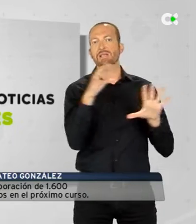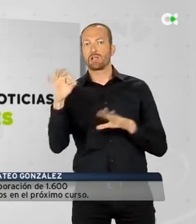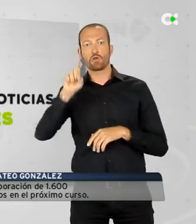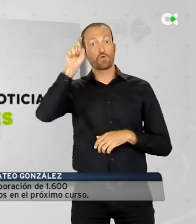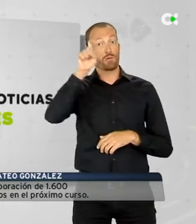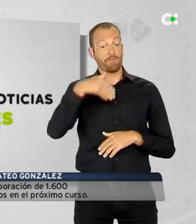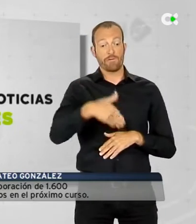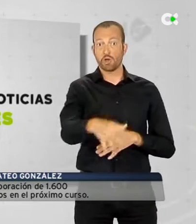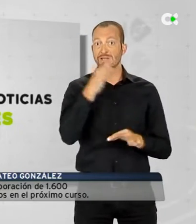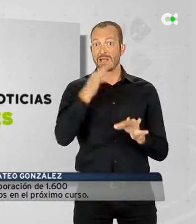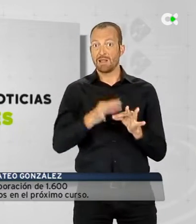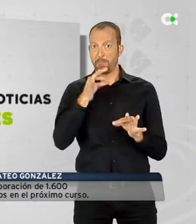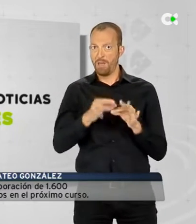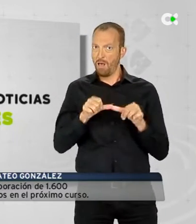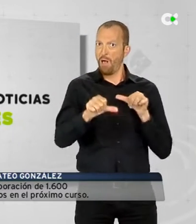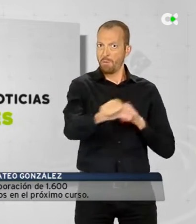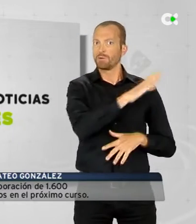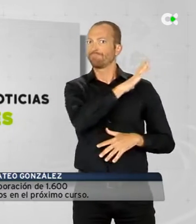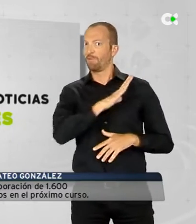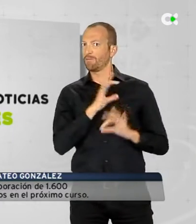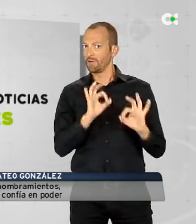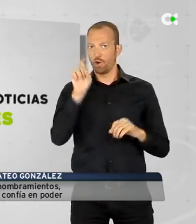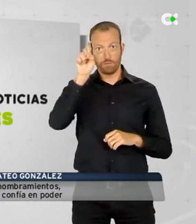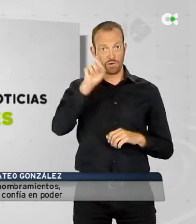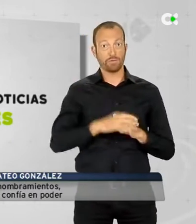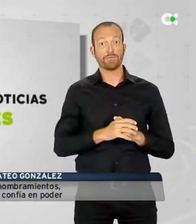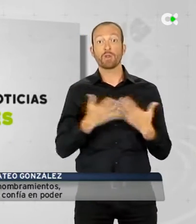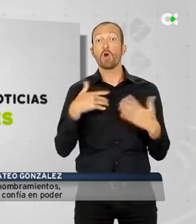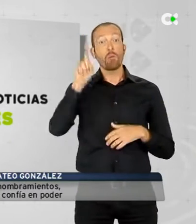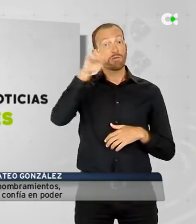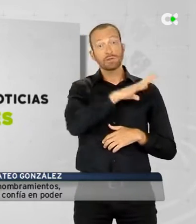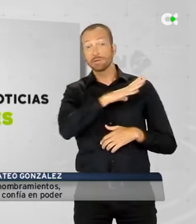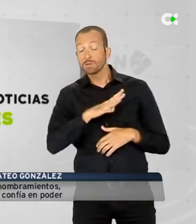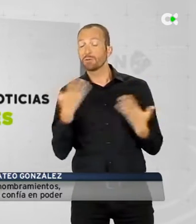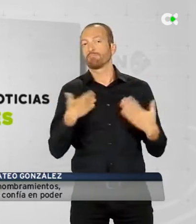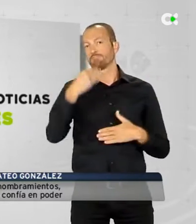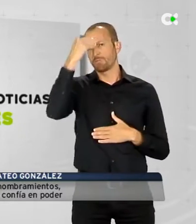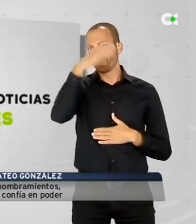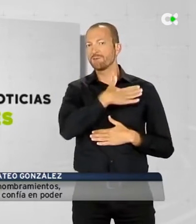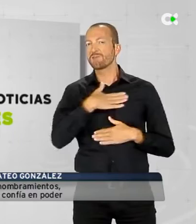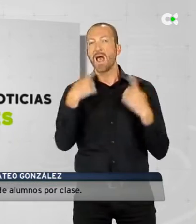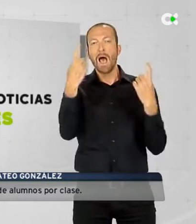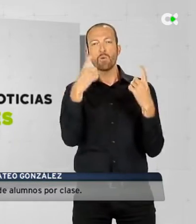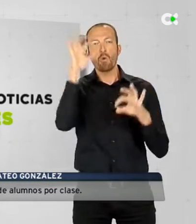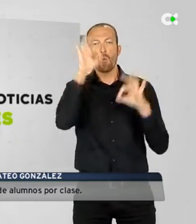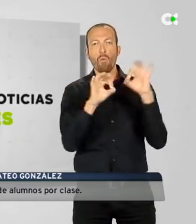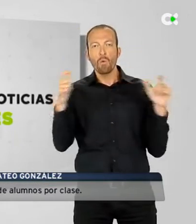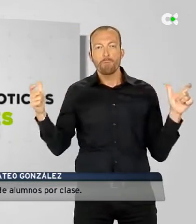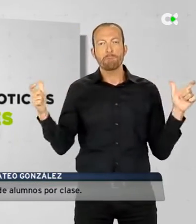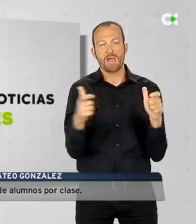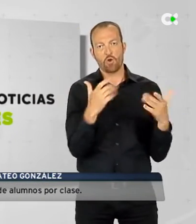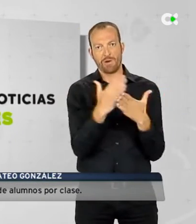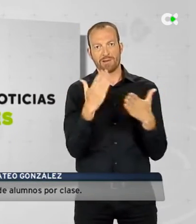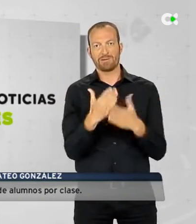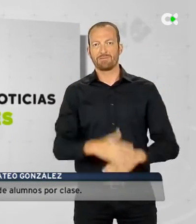1.600 profesores interinos en el próximo curso. Con estos nombramientos, el Ejecutivo confía en poder reducir la ratio de alumnos